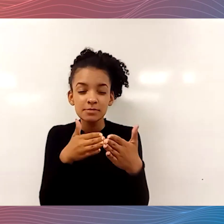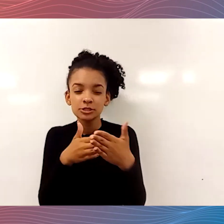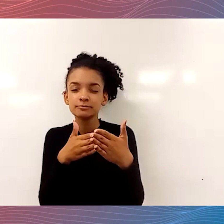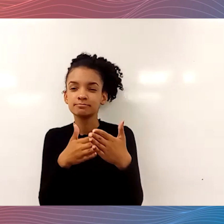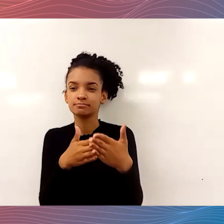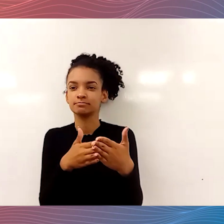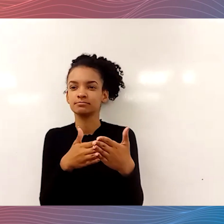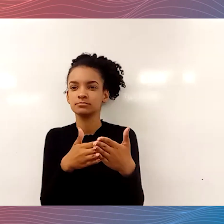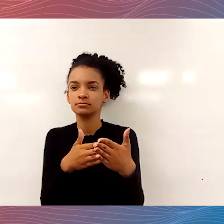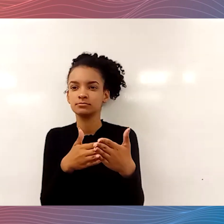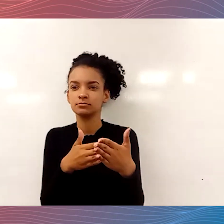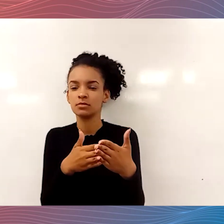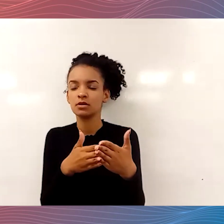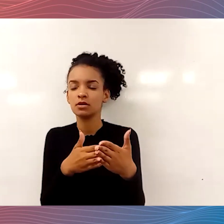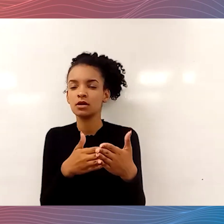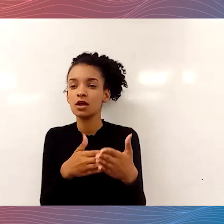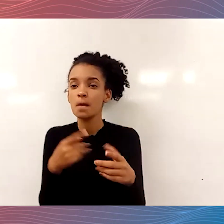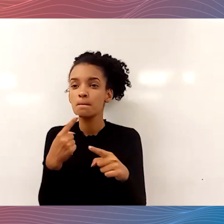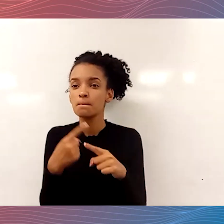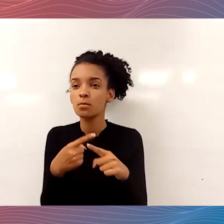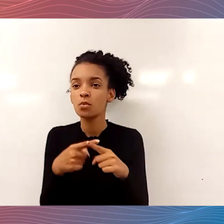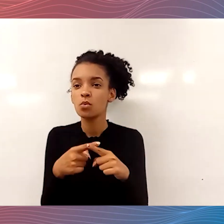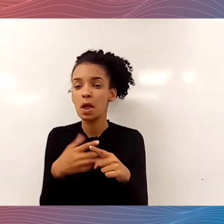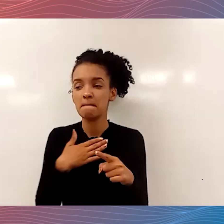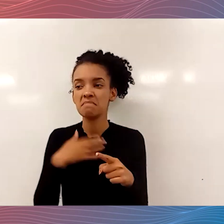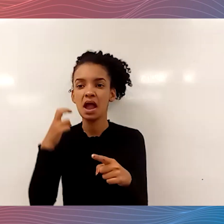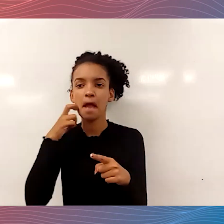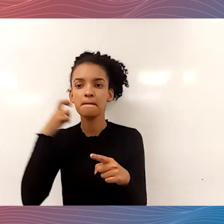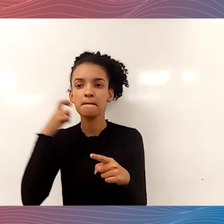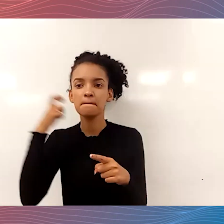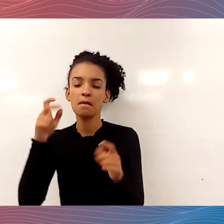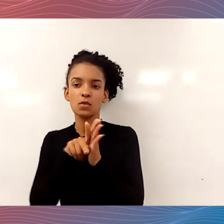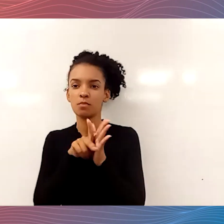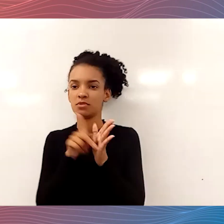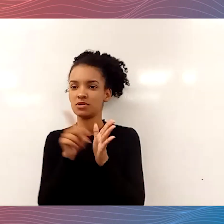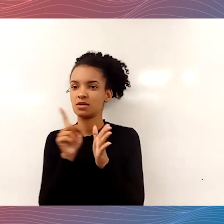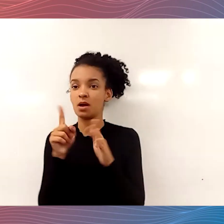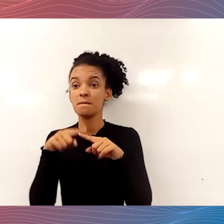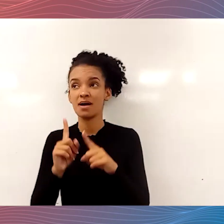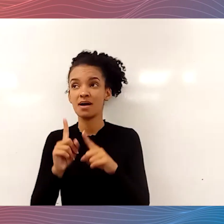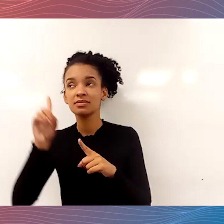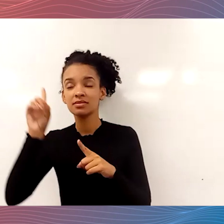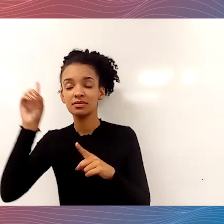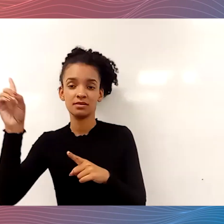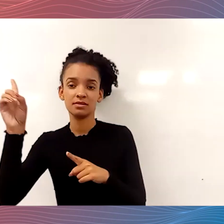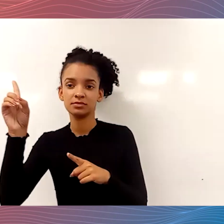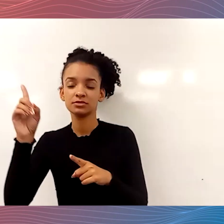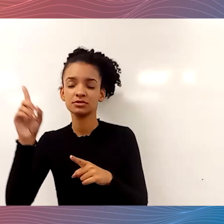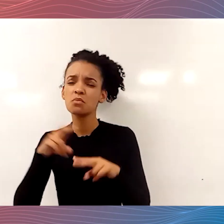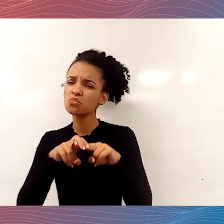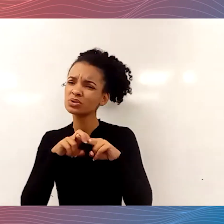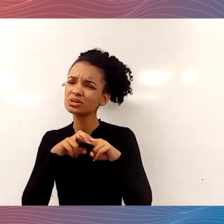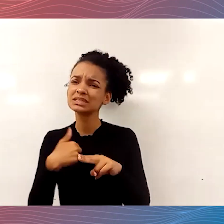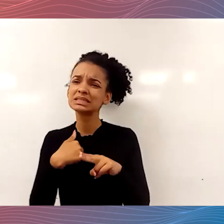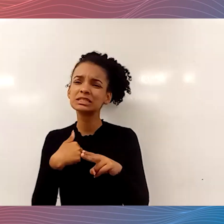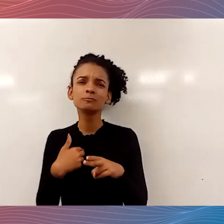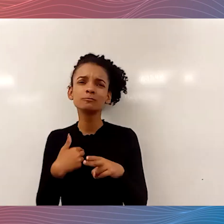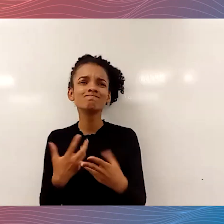Deus não faz. Por isso, irmãos, eu estou desesperado para pedir para todos